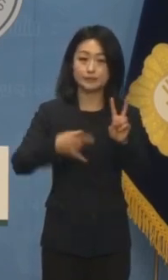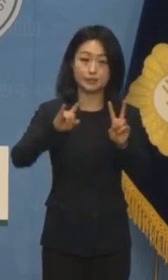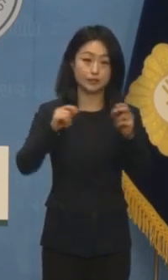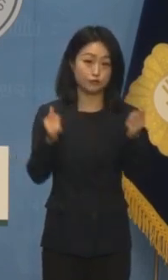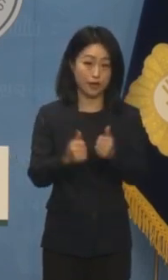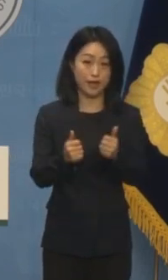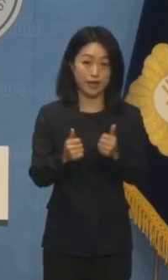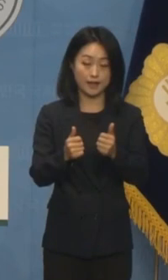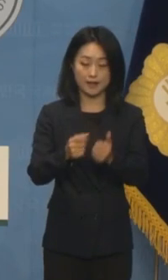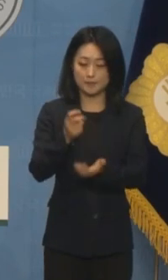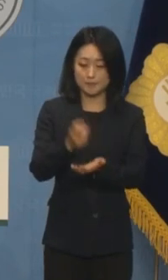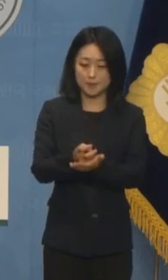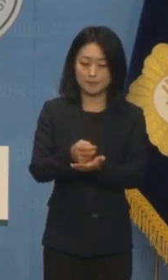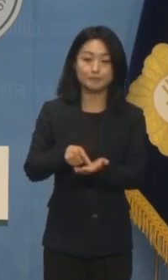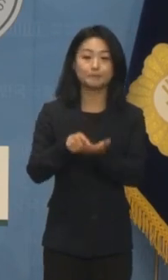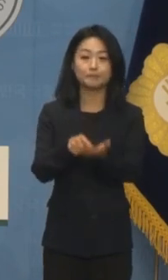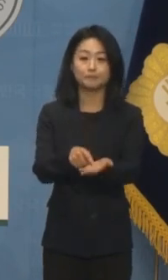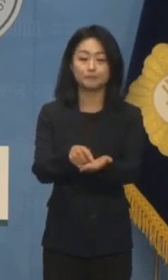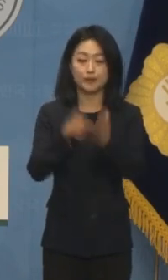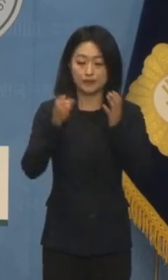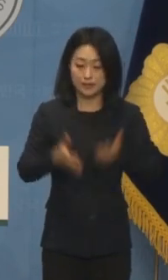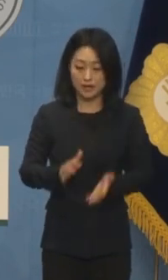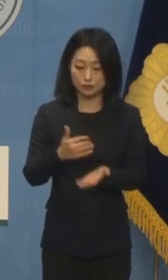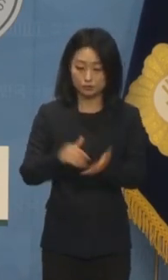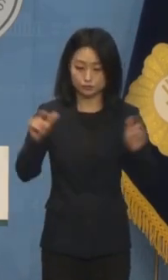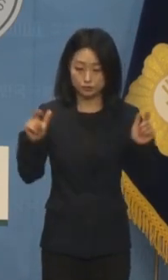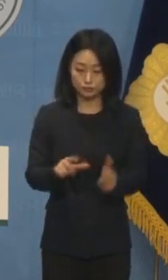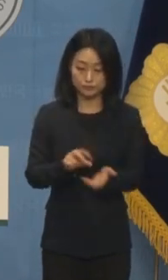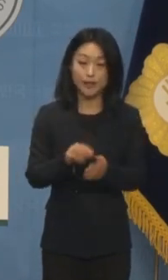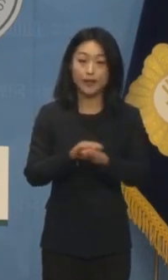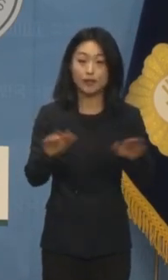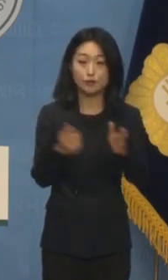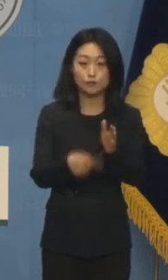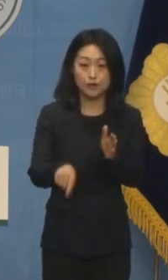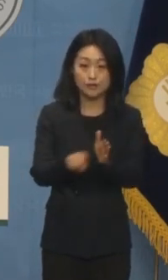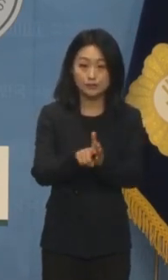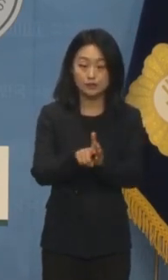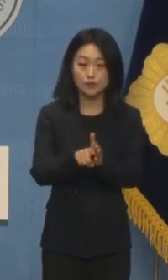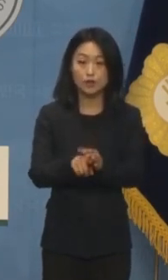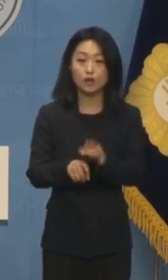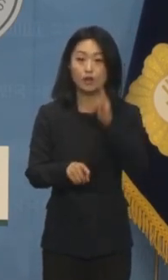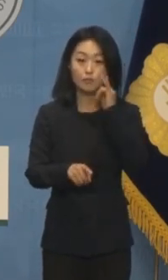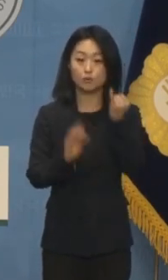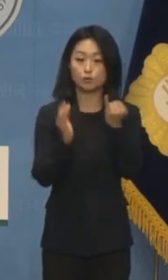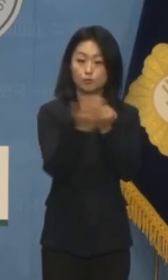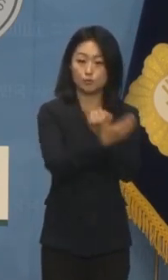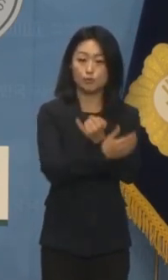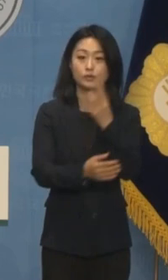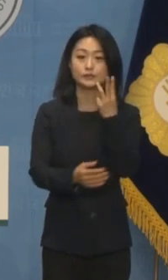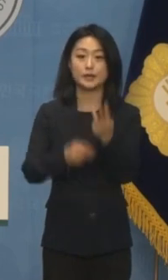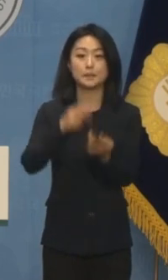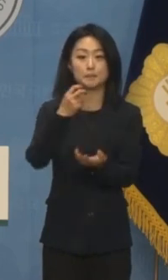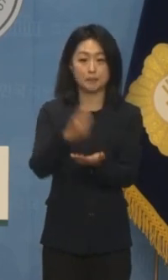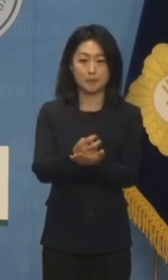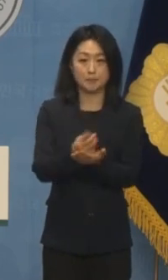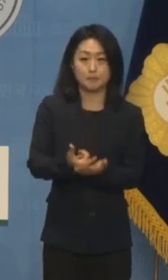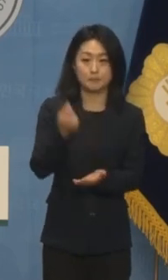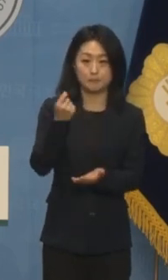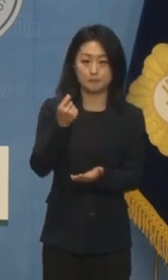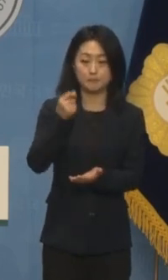됐습니다. 초저출생 위기를 극복하기 위해 모성보호 3법에 조속한 입법이